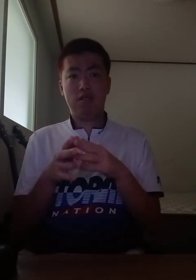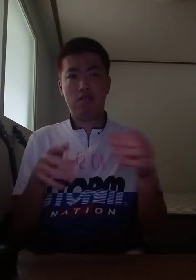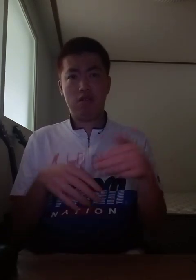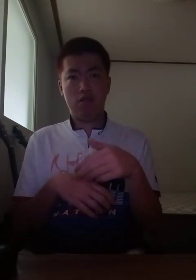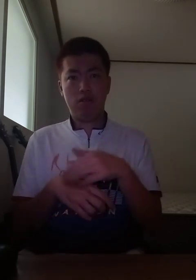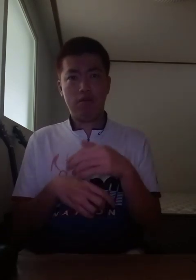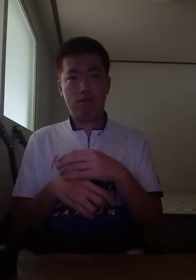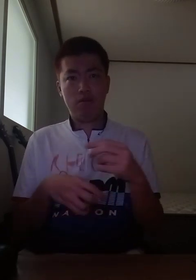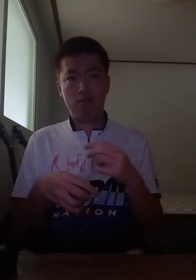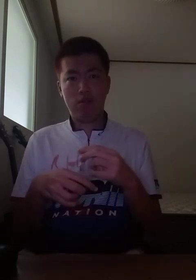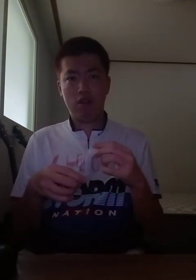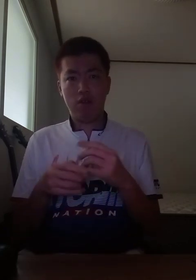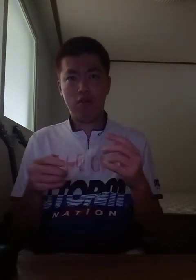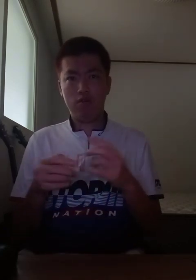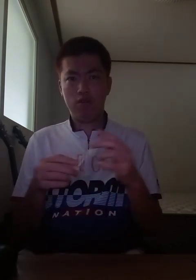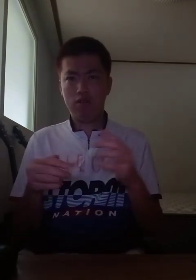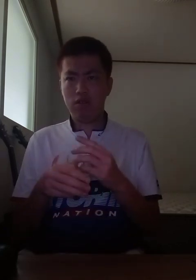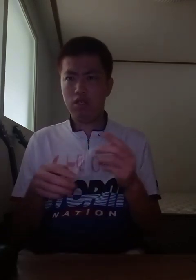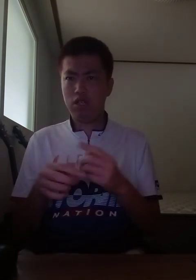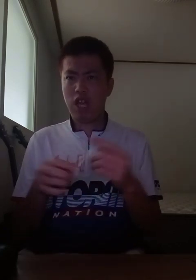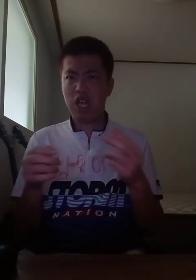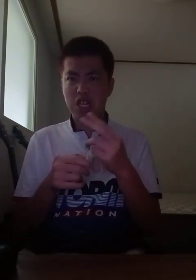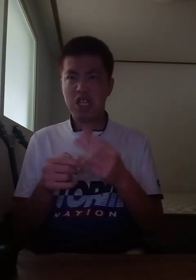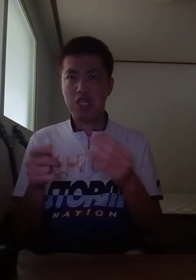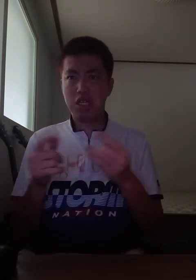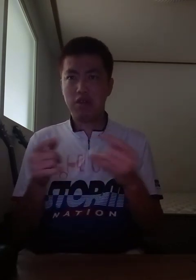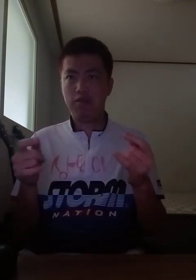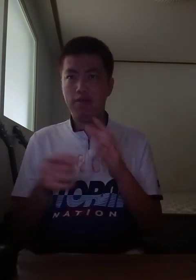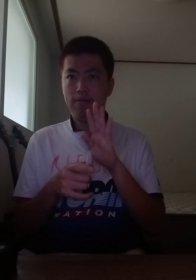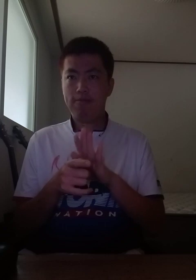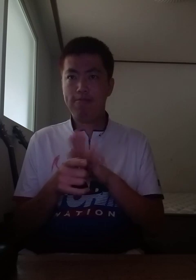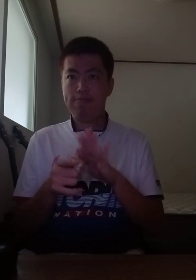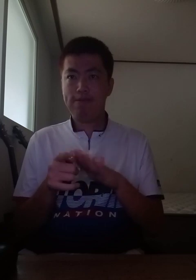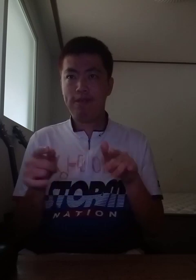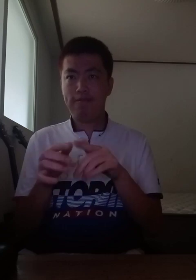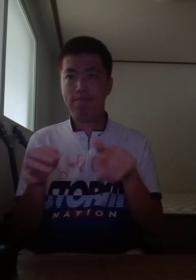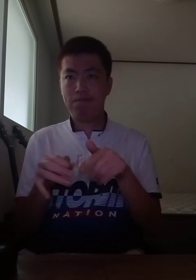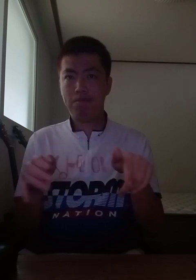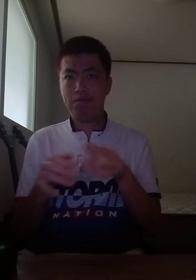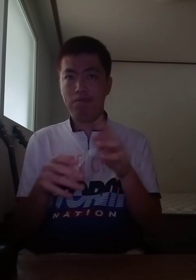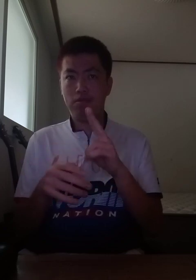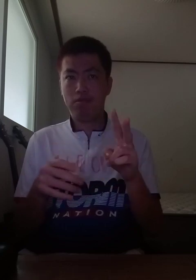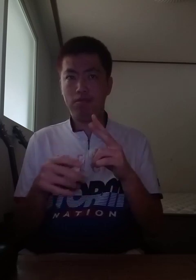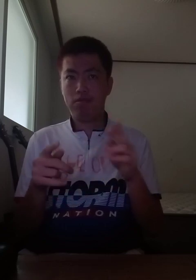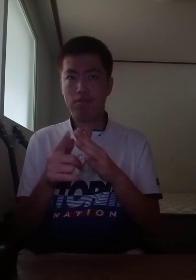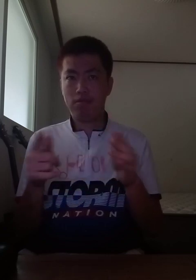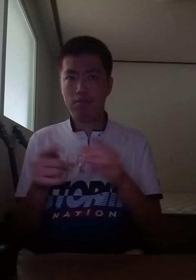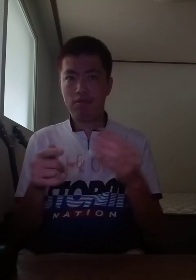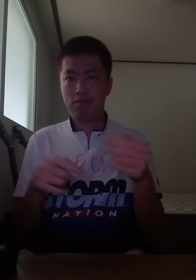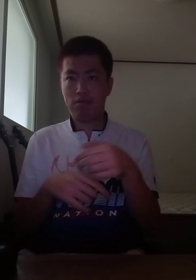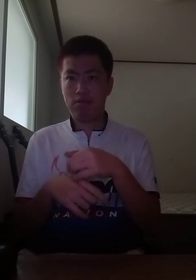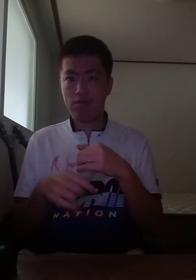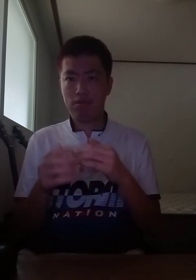전용인 버스 전용차로 규칙은 지킨다는 시민들의 인식 변화와 더 적극적인 행정 두 가지 모두 이뤄져야 그 본래의 취지를 살릴 수 있을